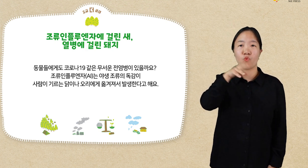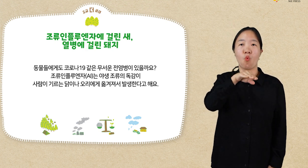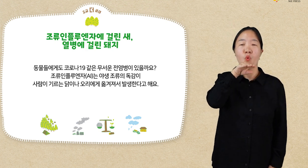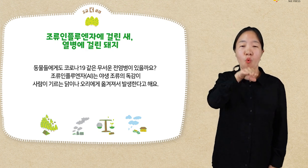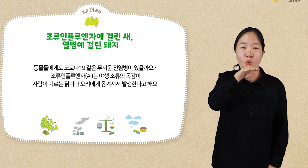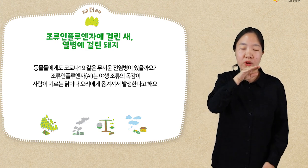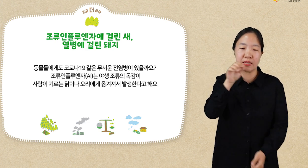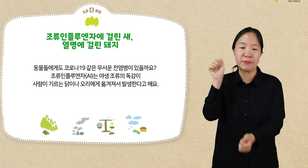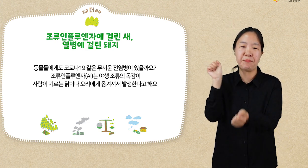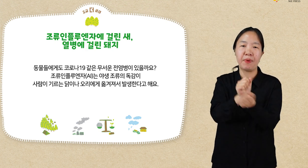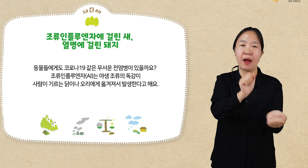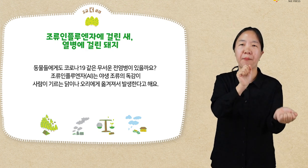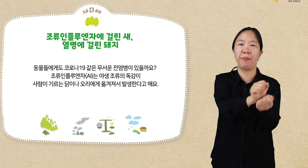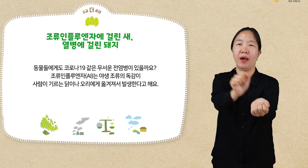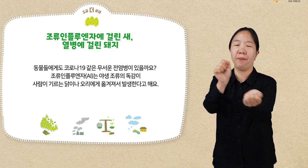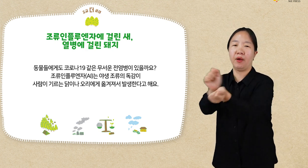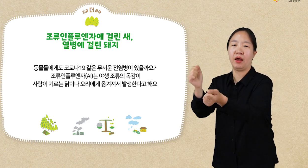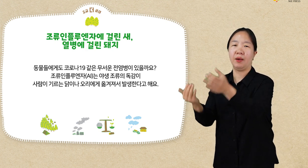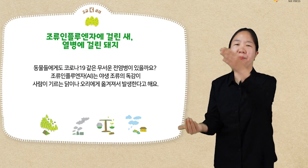해요.